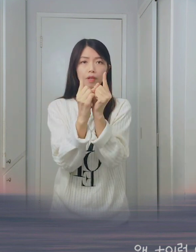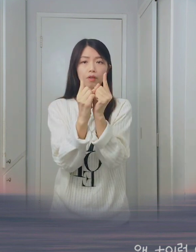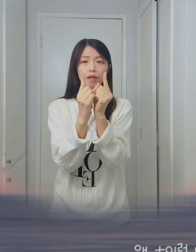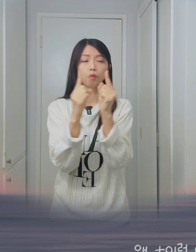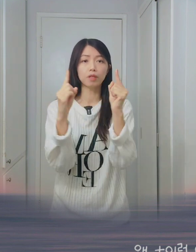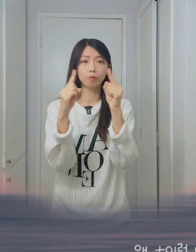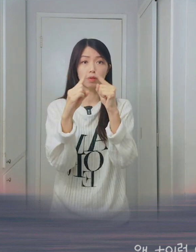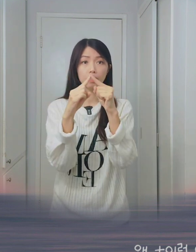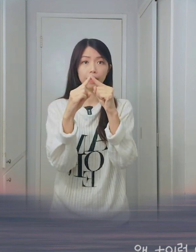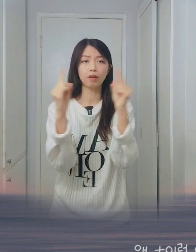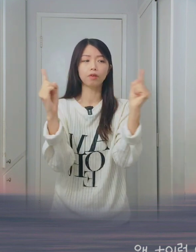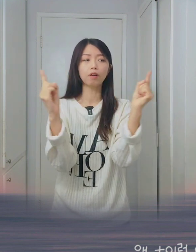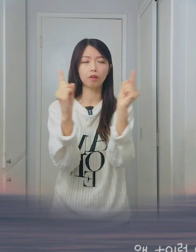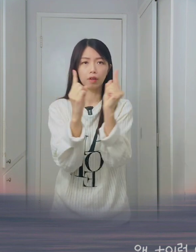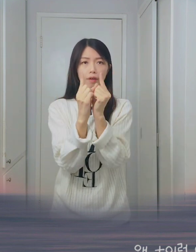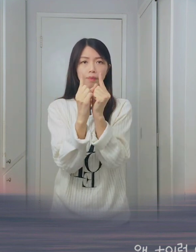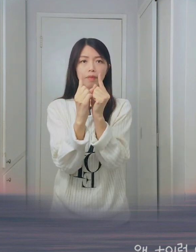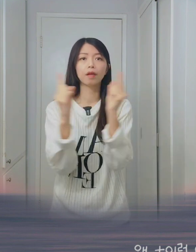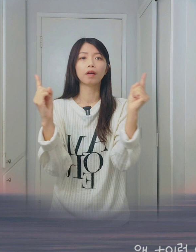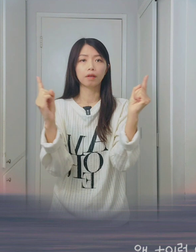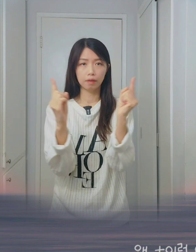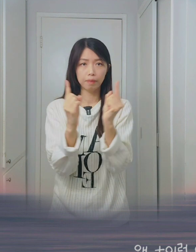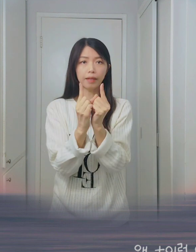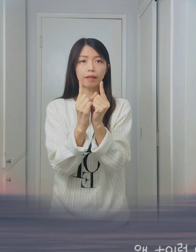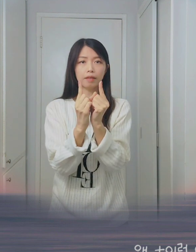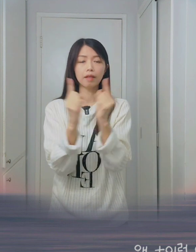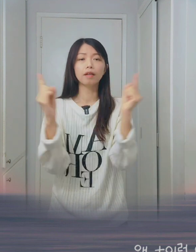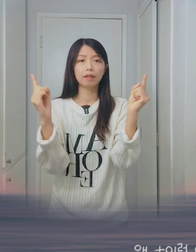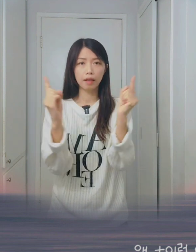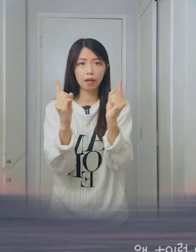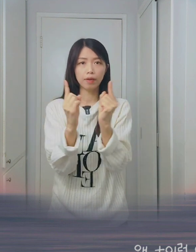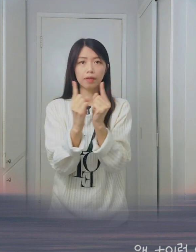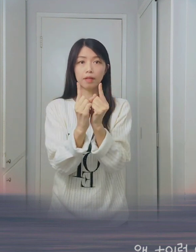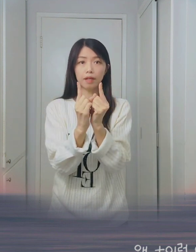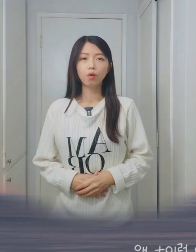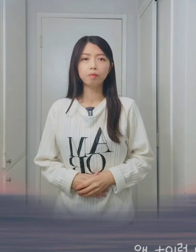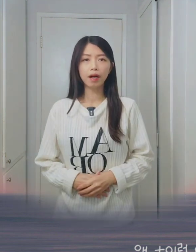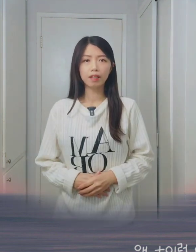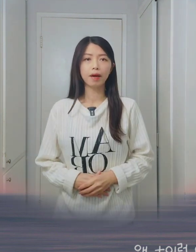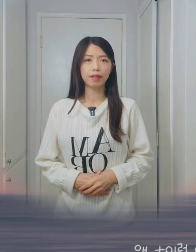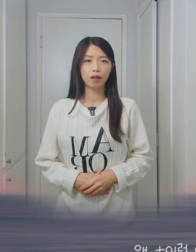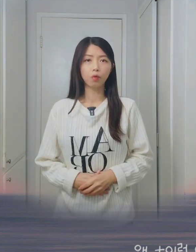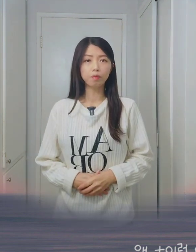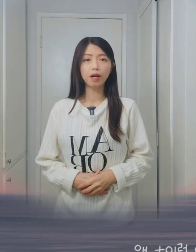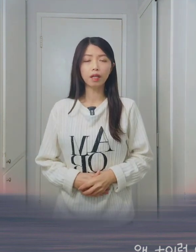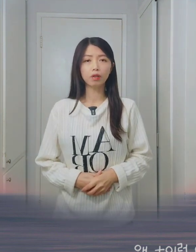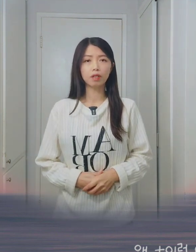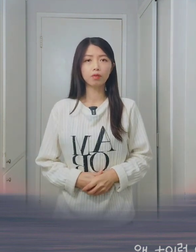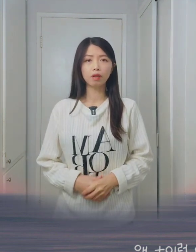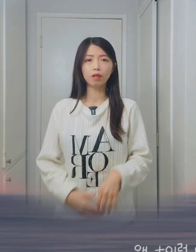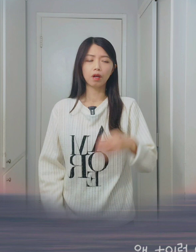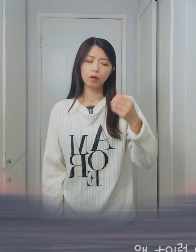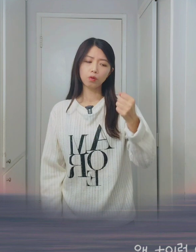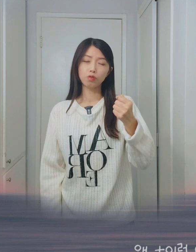다가와 주시면 돼요. 이때 검지가 붙으시면 안 되고요. 이렇게 만났는지 찾아왔는지. 원망하지 마세요. 원망하다라고 한